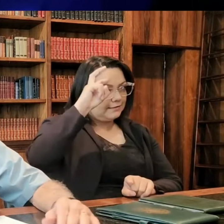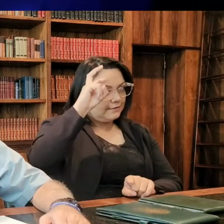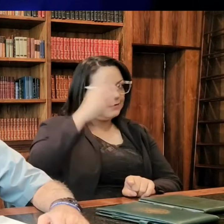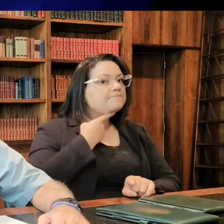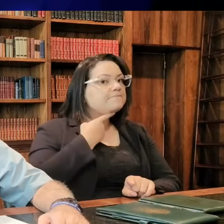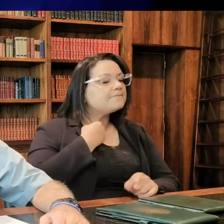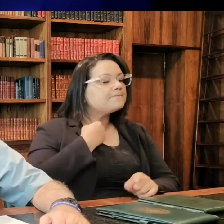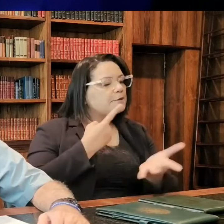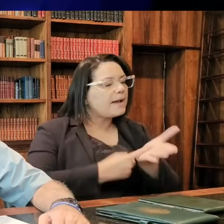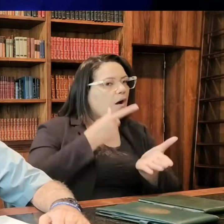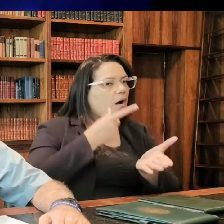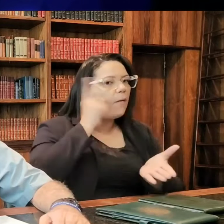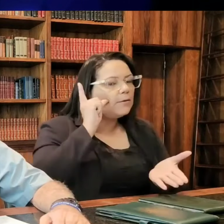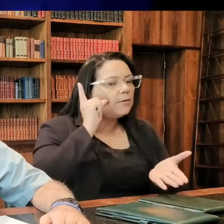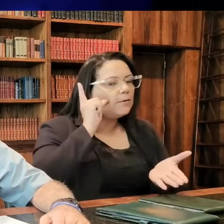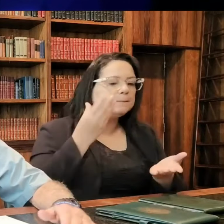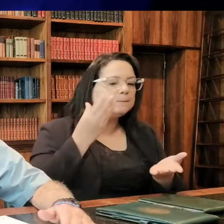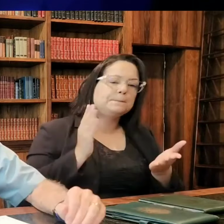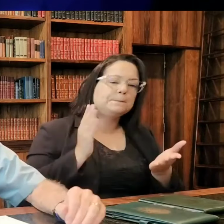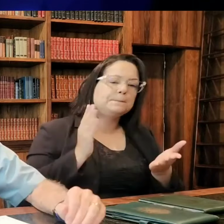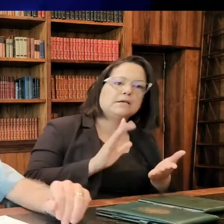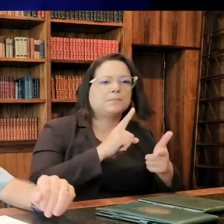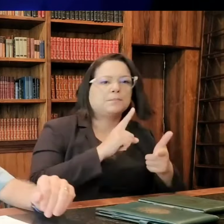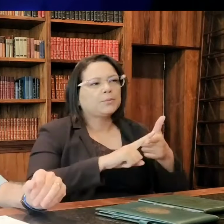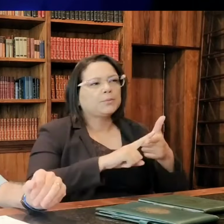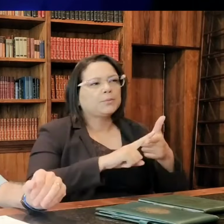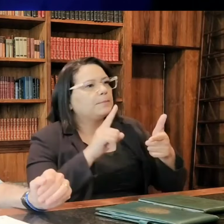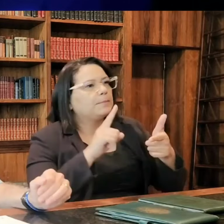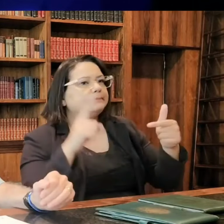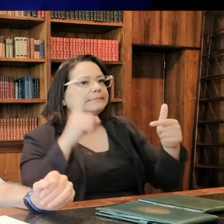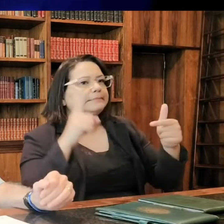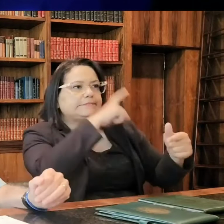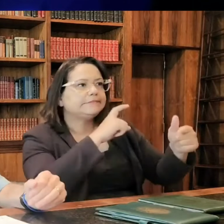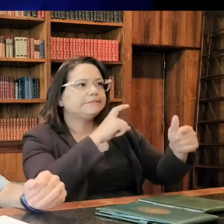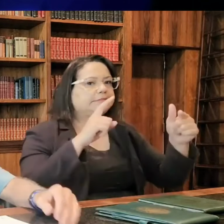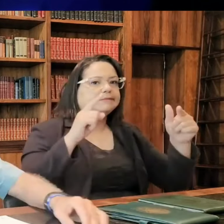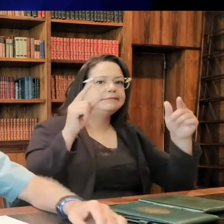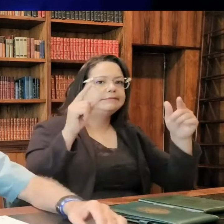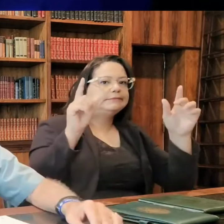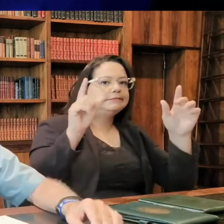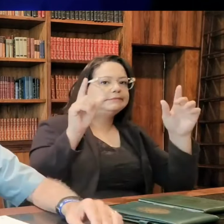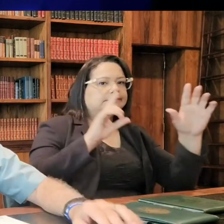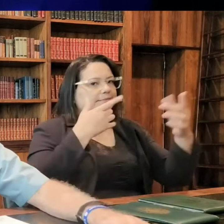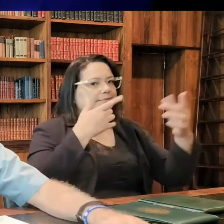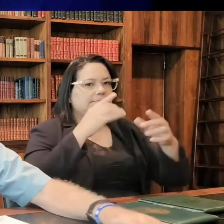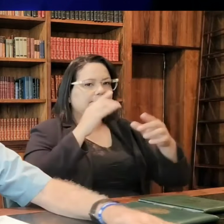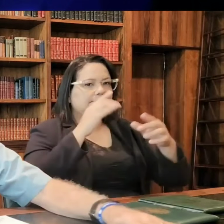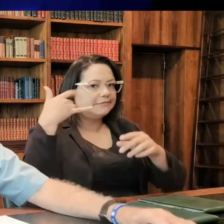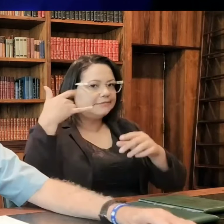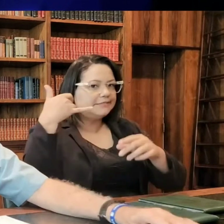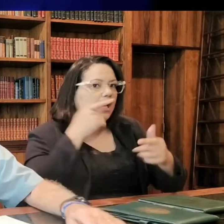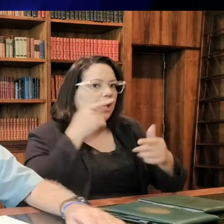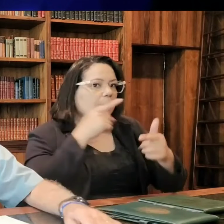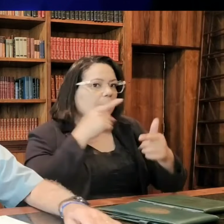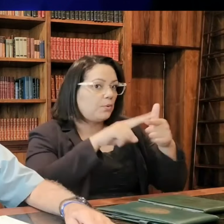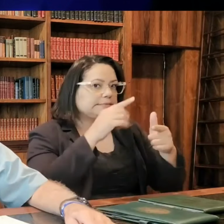live ontem, mas tive problemas técnicos aqui. Então, nós vamos fazê-la agora pela manhã.